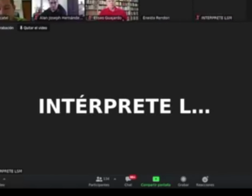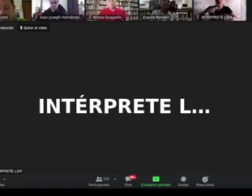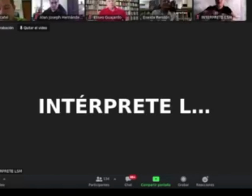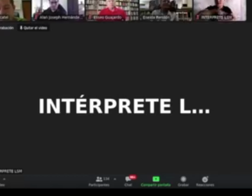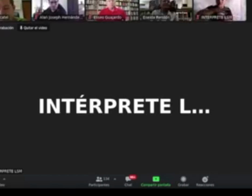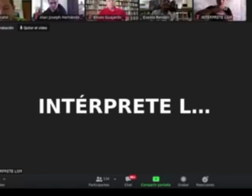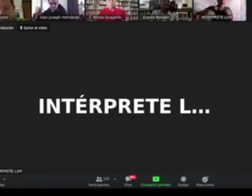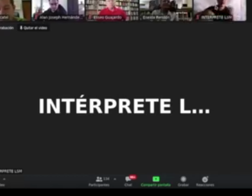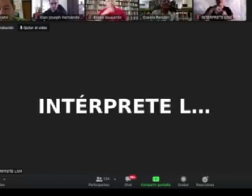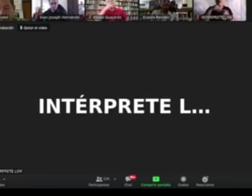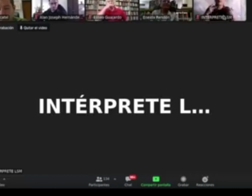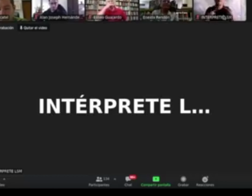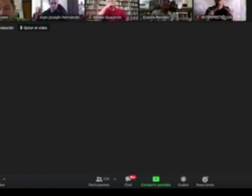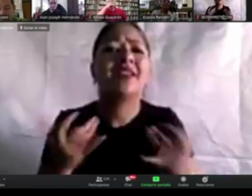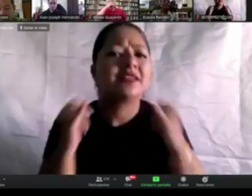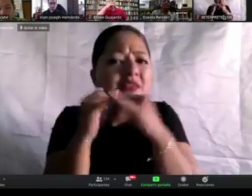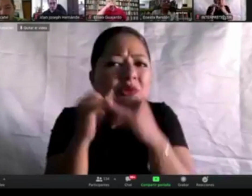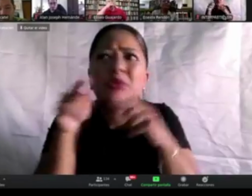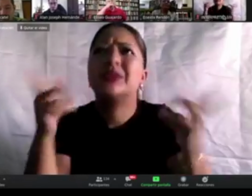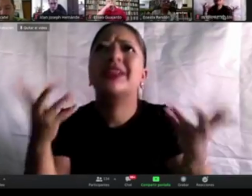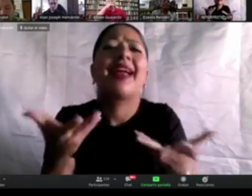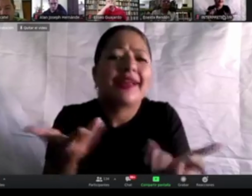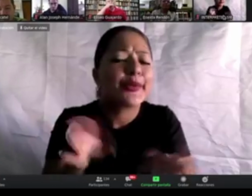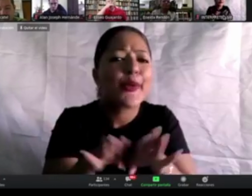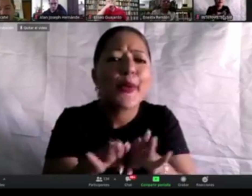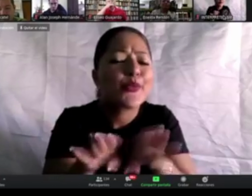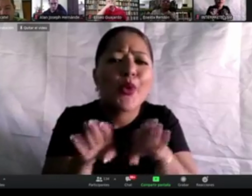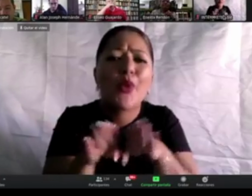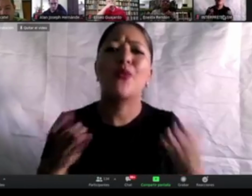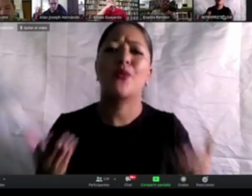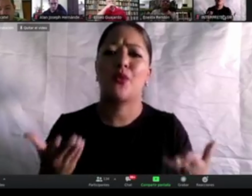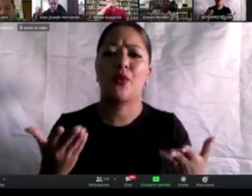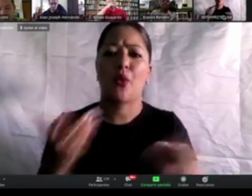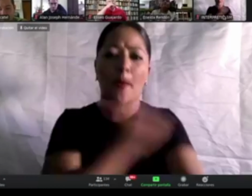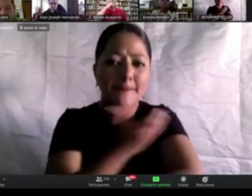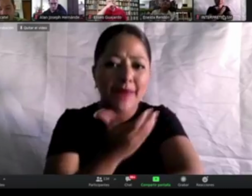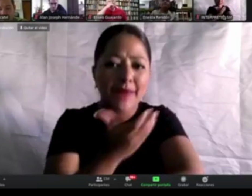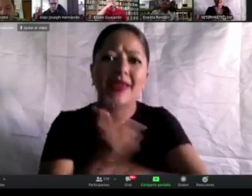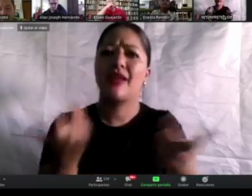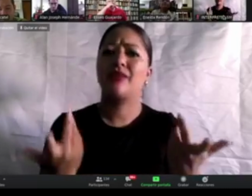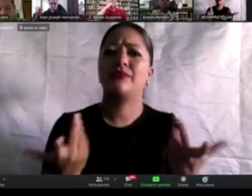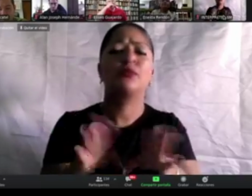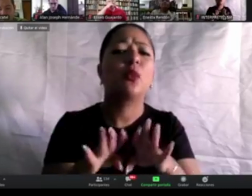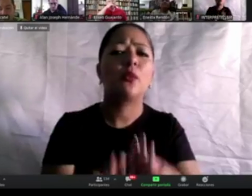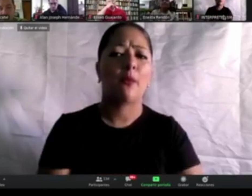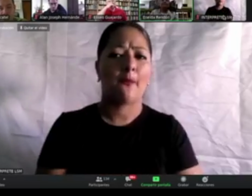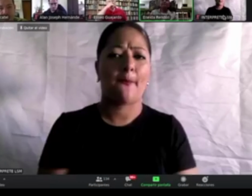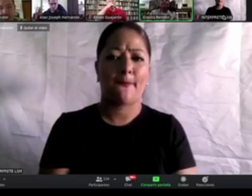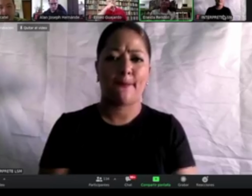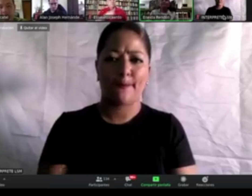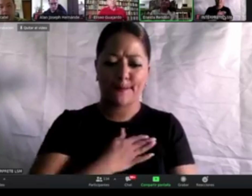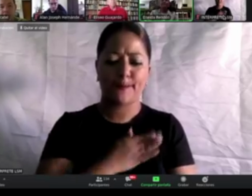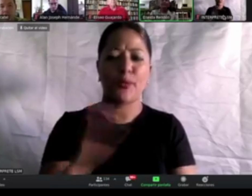instituciones, con los profesores universitarios, con los compañeros también? Bueno,